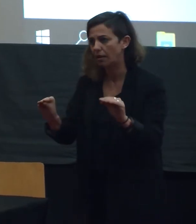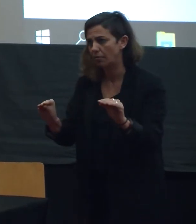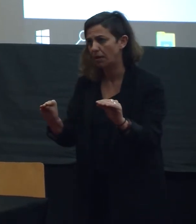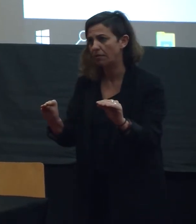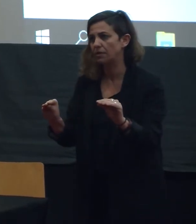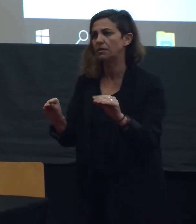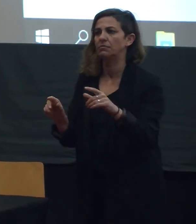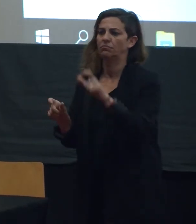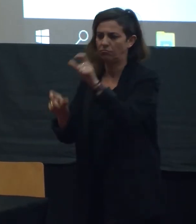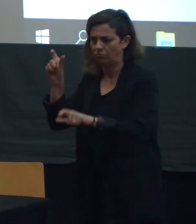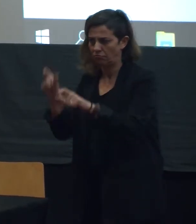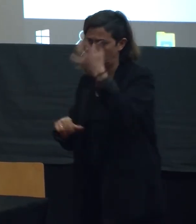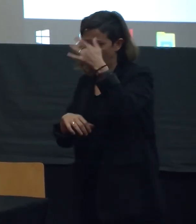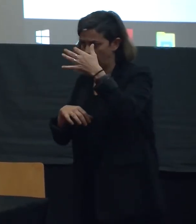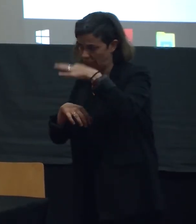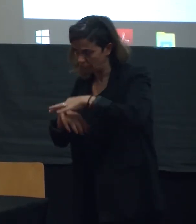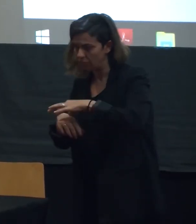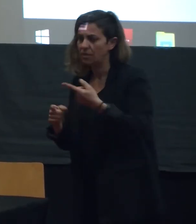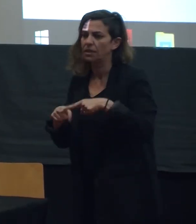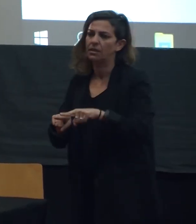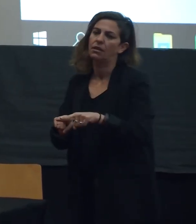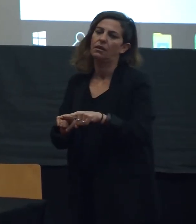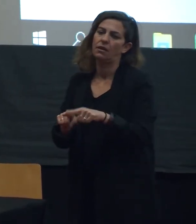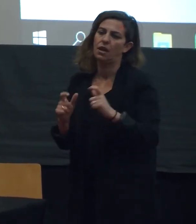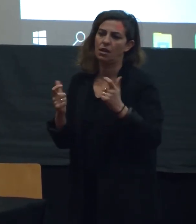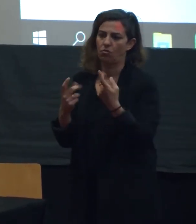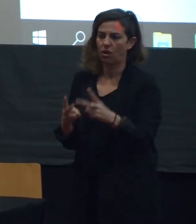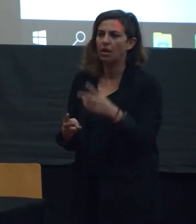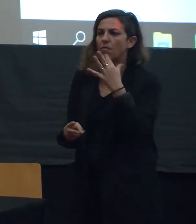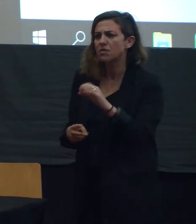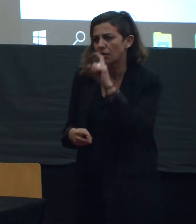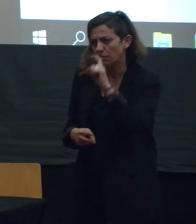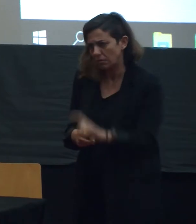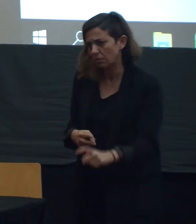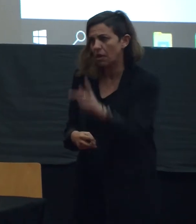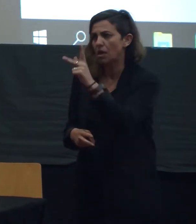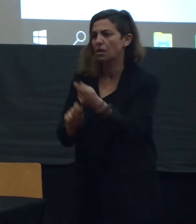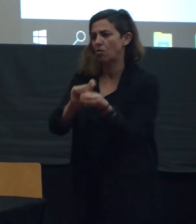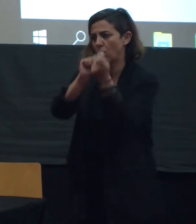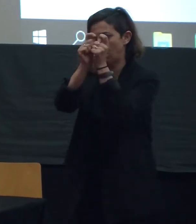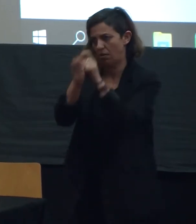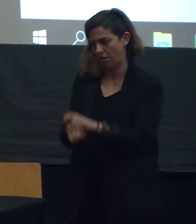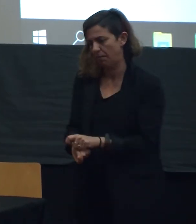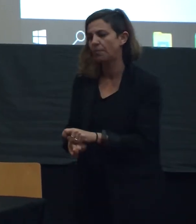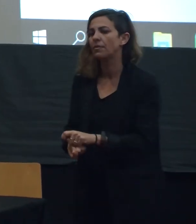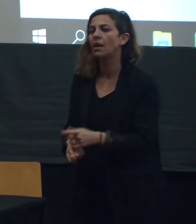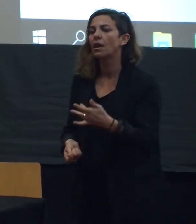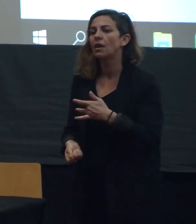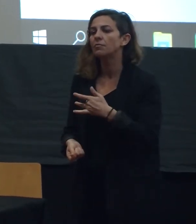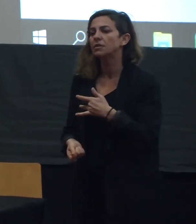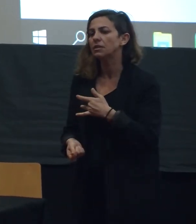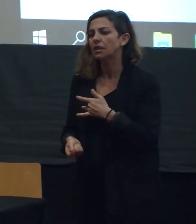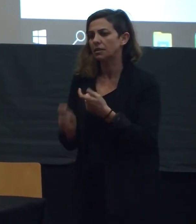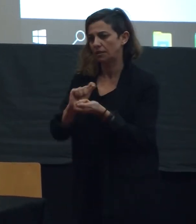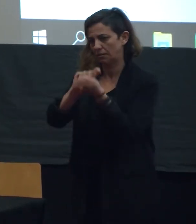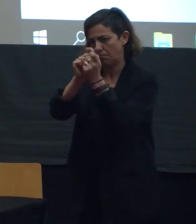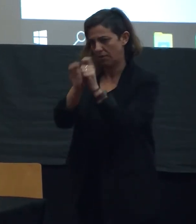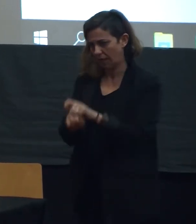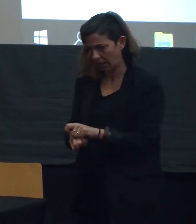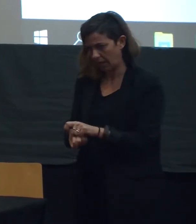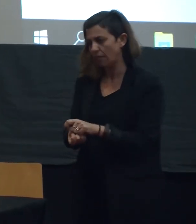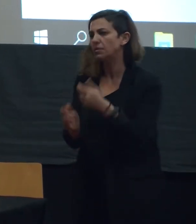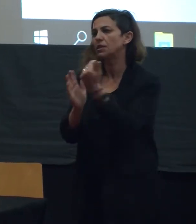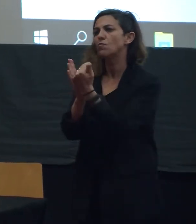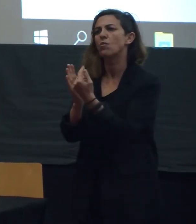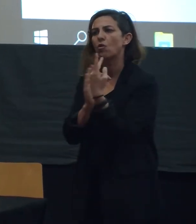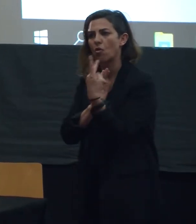και οικογενειών. Πρέπει δηλαδή να υπάρχει μια άλλη κοινωνία. Η ψυχιατρική μεταρρύθμιση και το πρόγραμμα Ψυχαργός έχουν